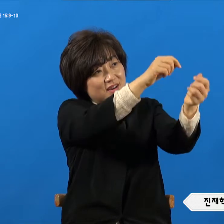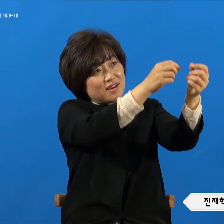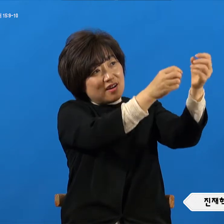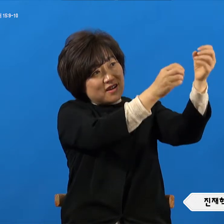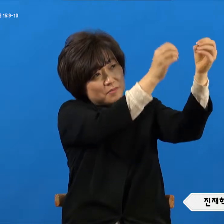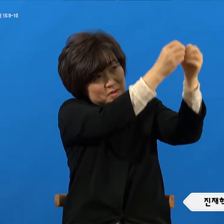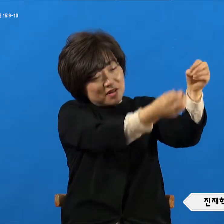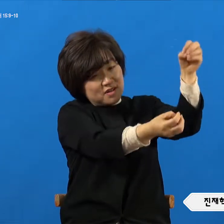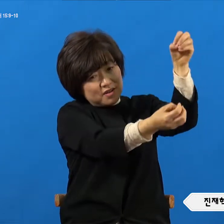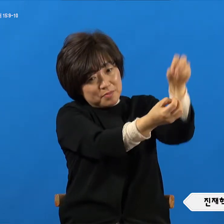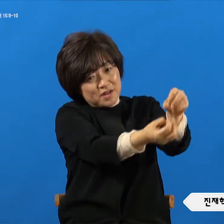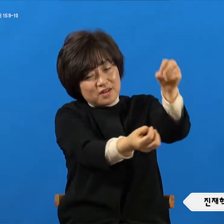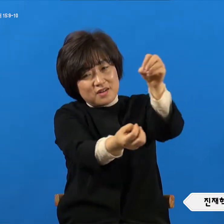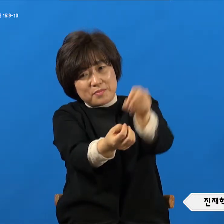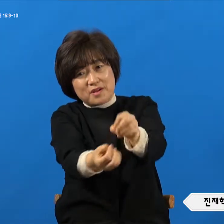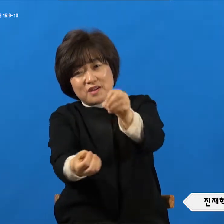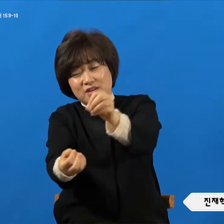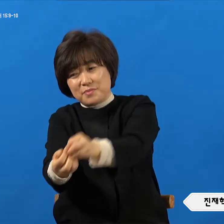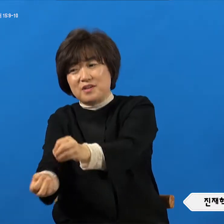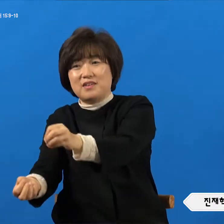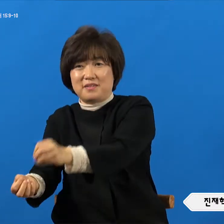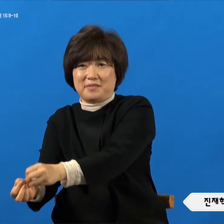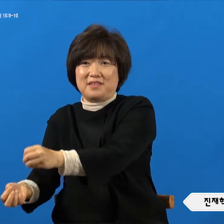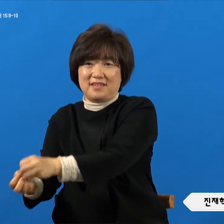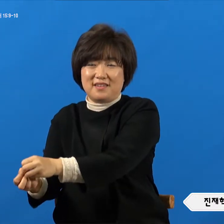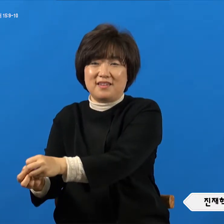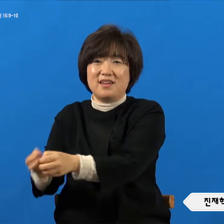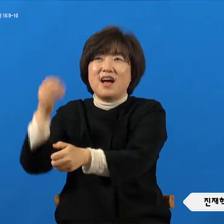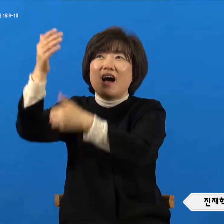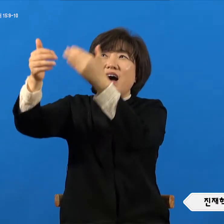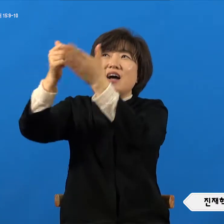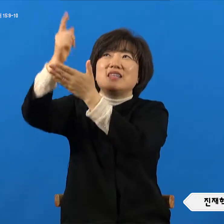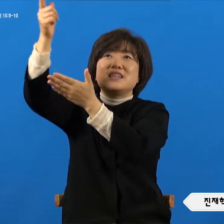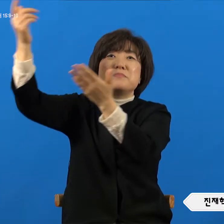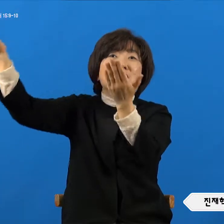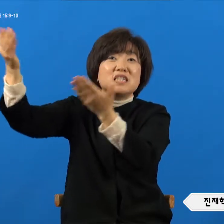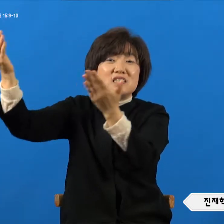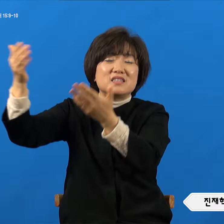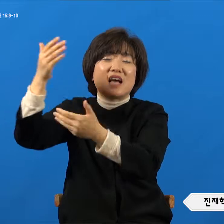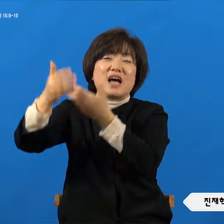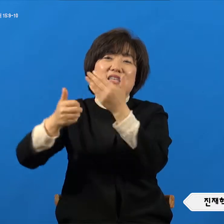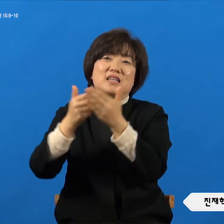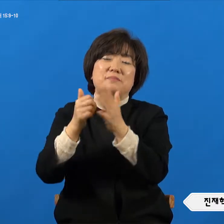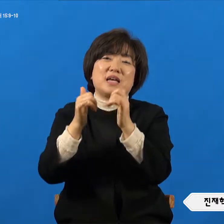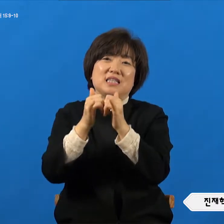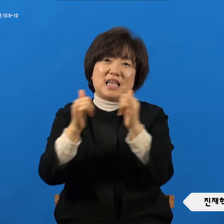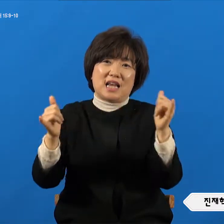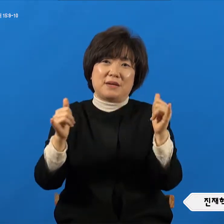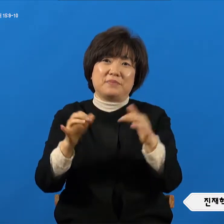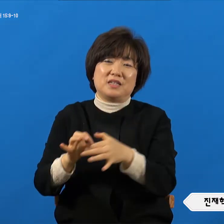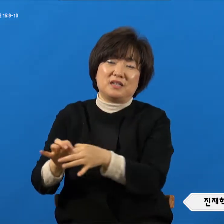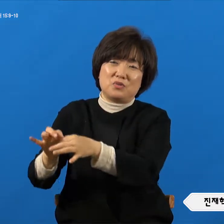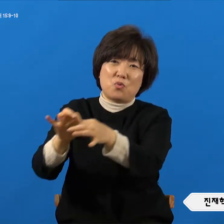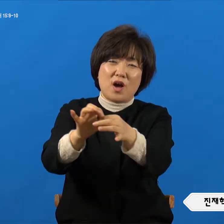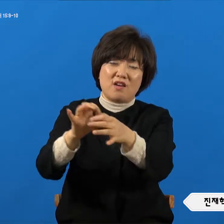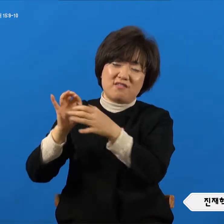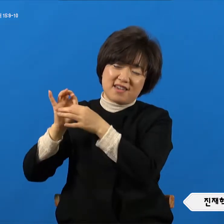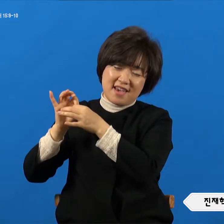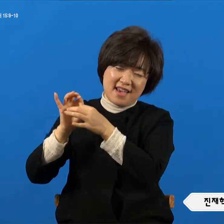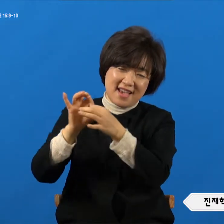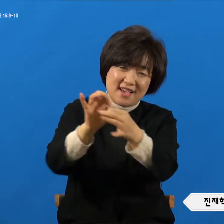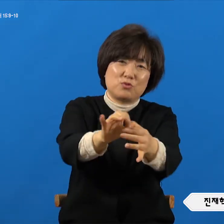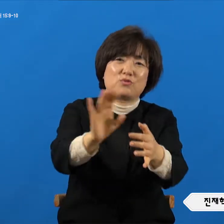on. 하나님의 일은 하나님의 사람들을 통해 계속됩니다.